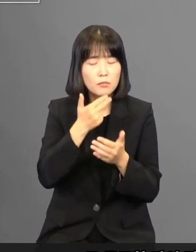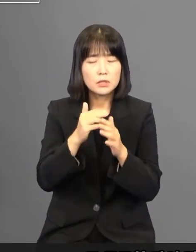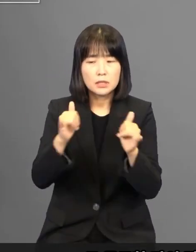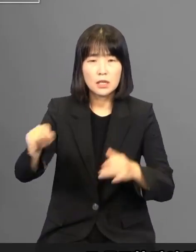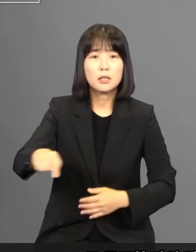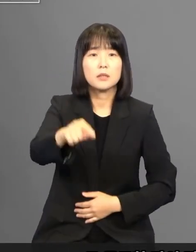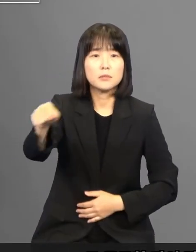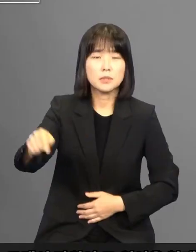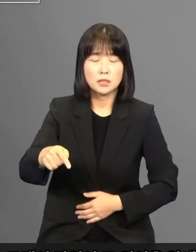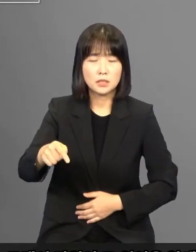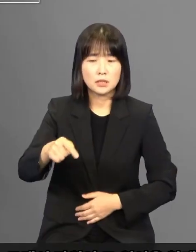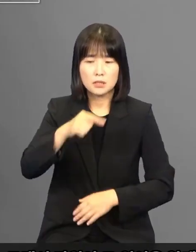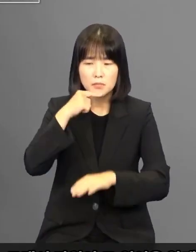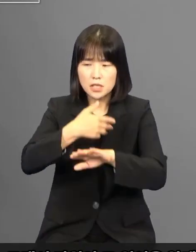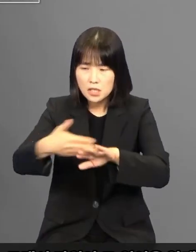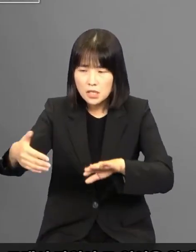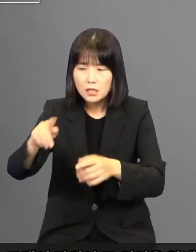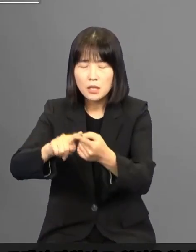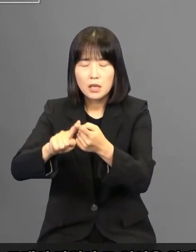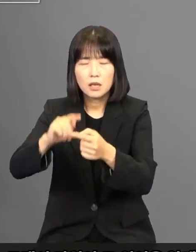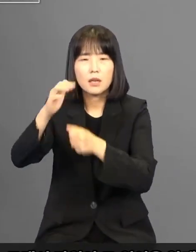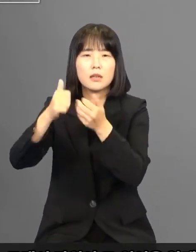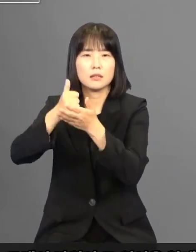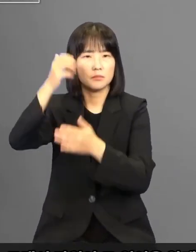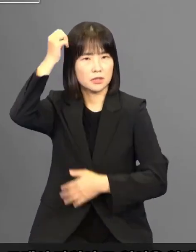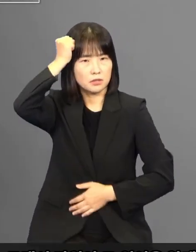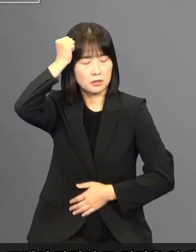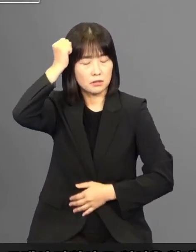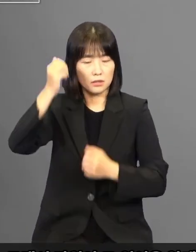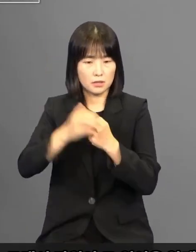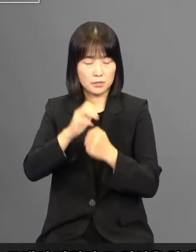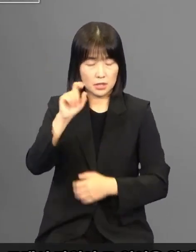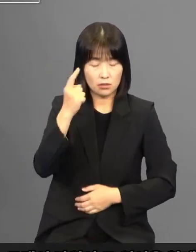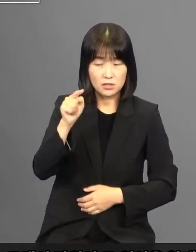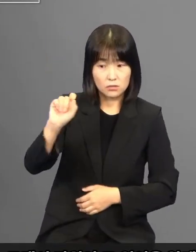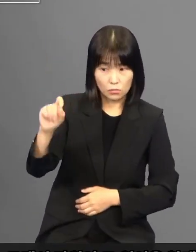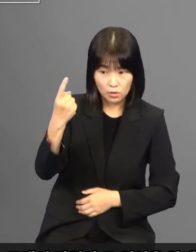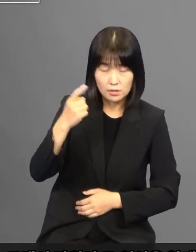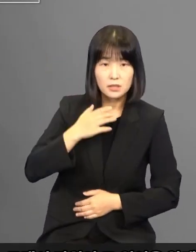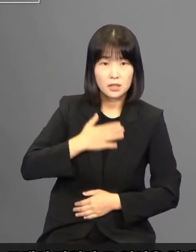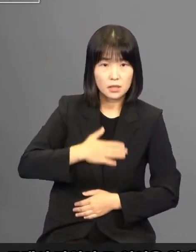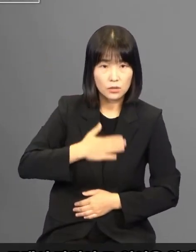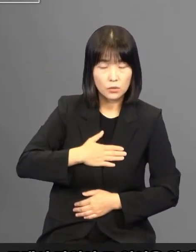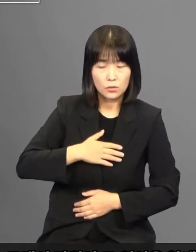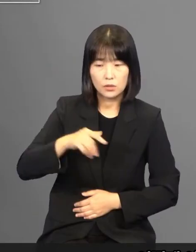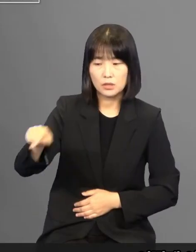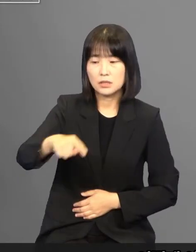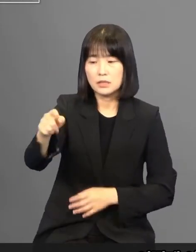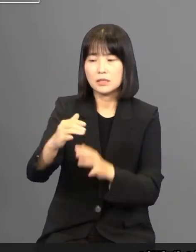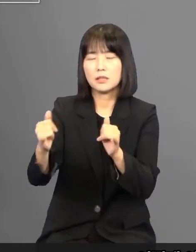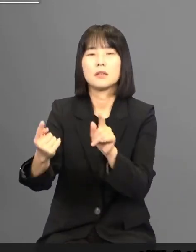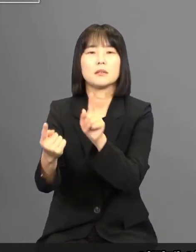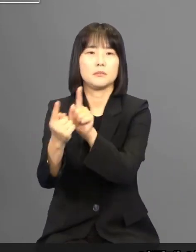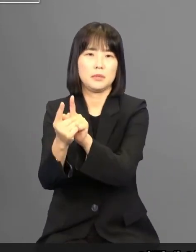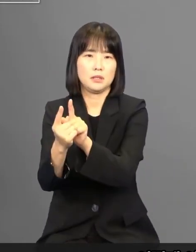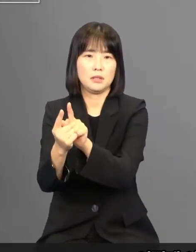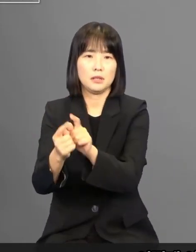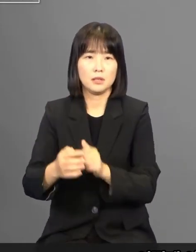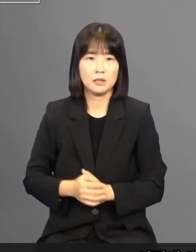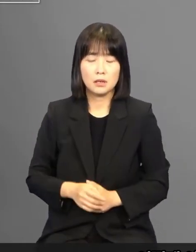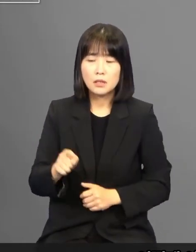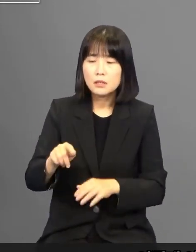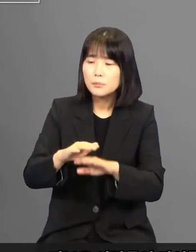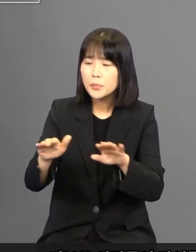기억하고 계셨습니다. 그래서 다윗이 그 원인을 알게 되어진 다음에 기브온 사람들을 만나요. 어떻게 이것을